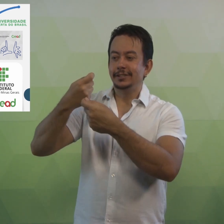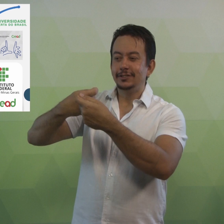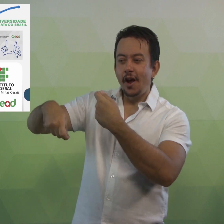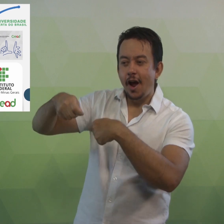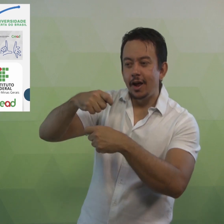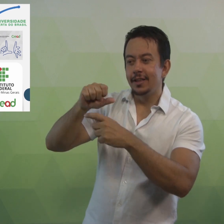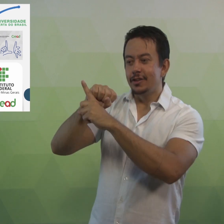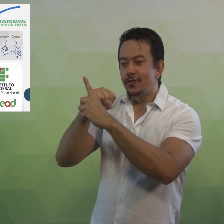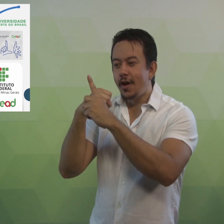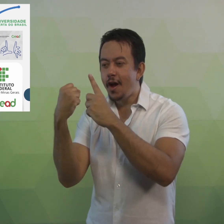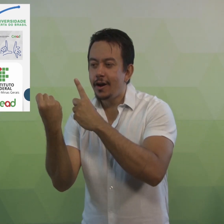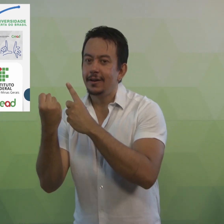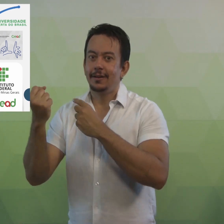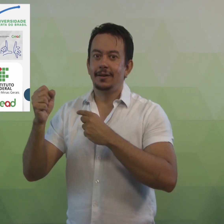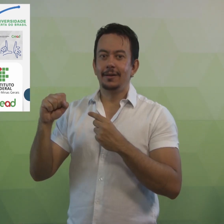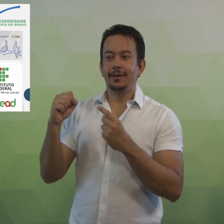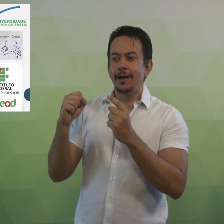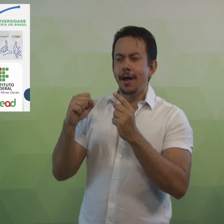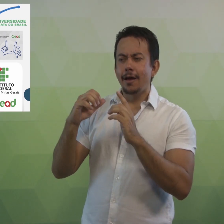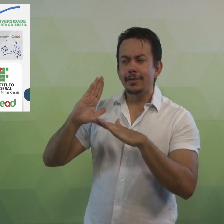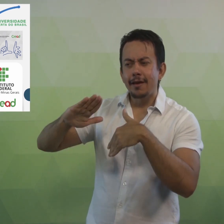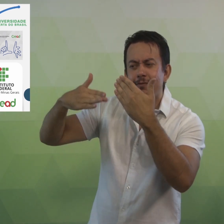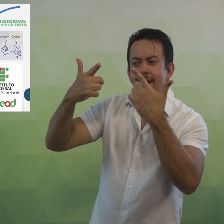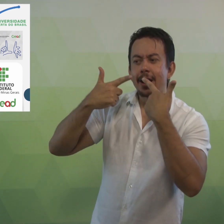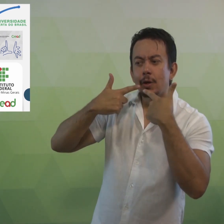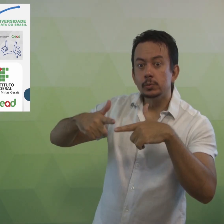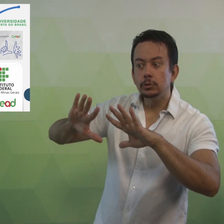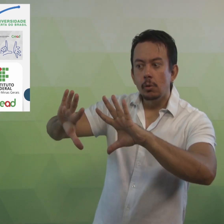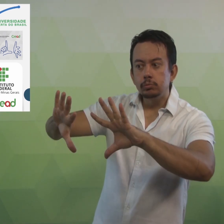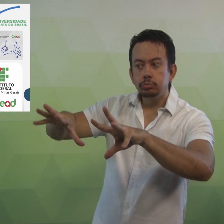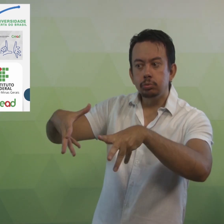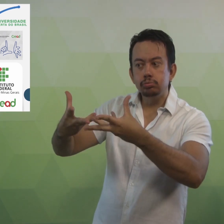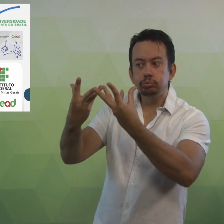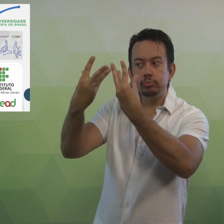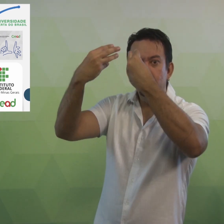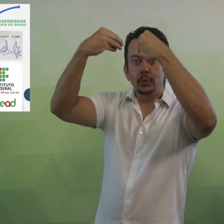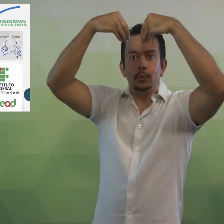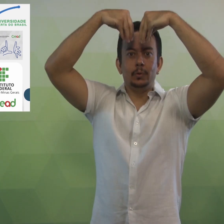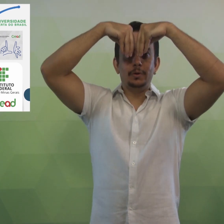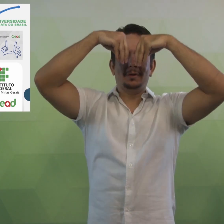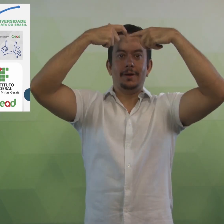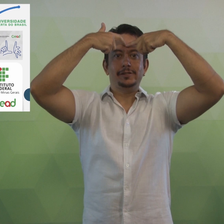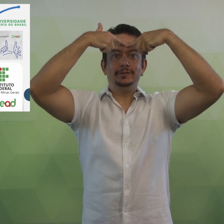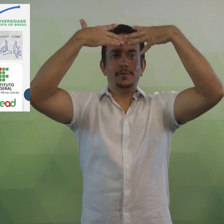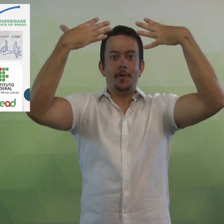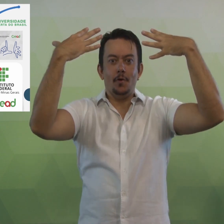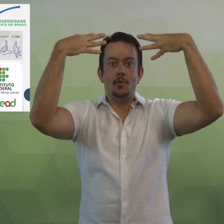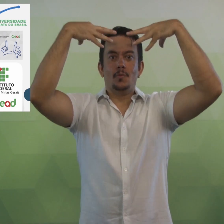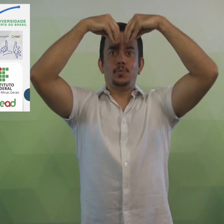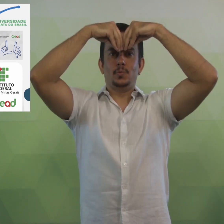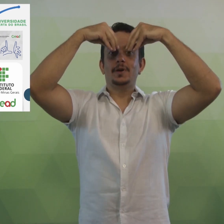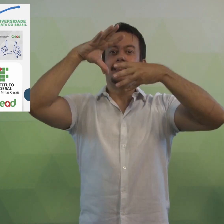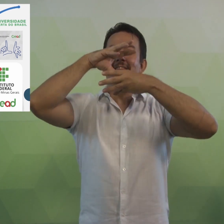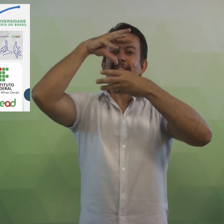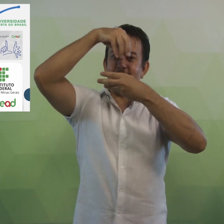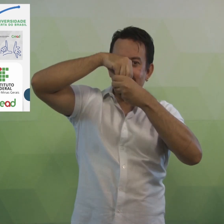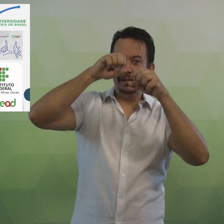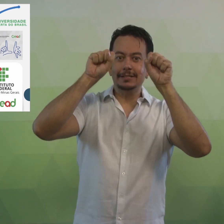aconteça. Porque é através dessa troca de comunicação que nós vamos adquirindo